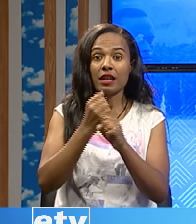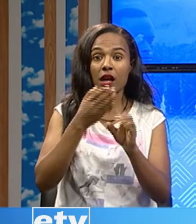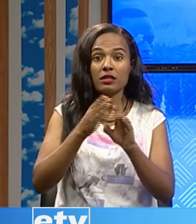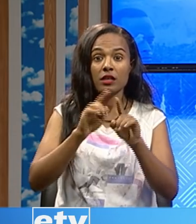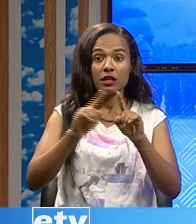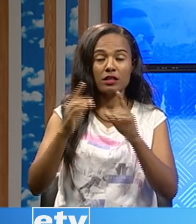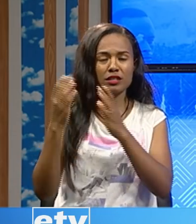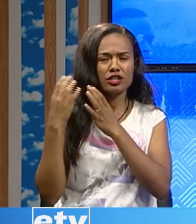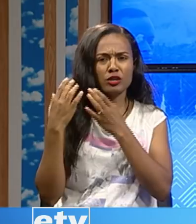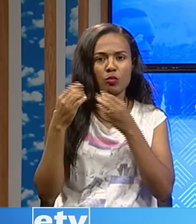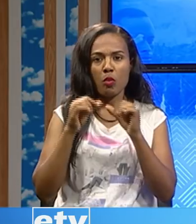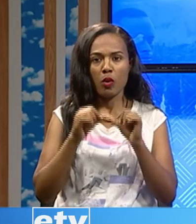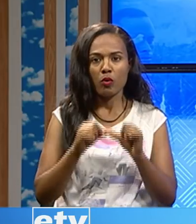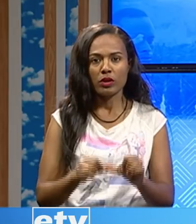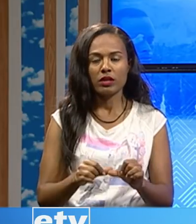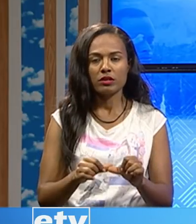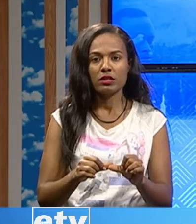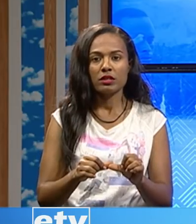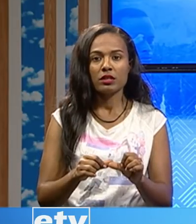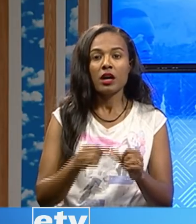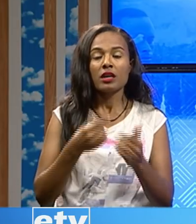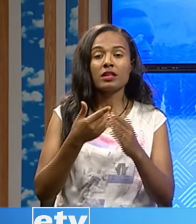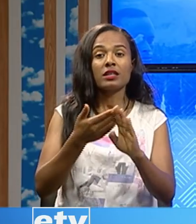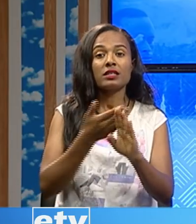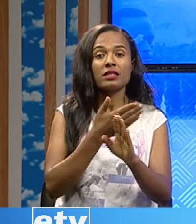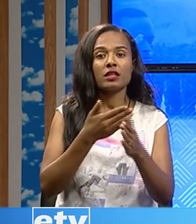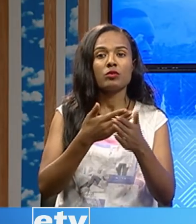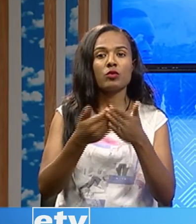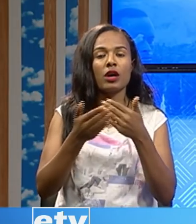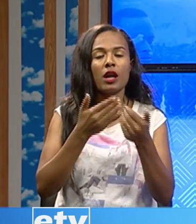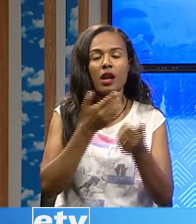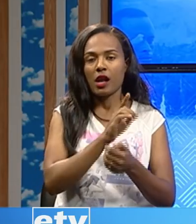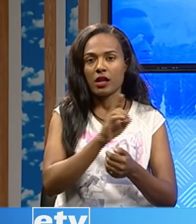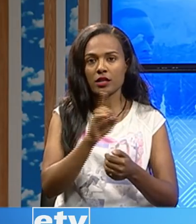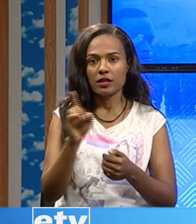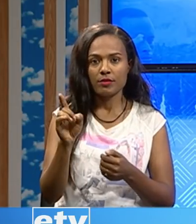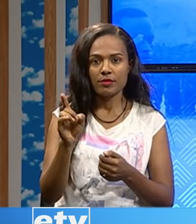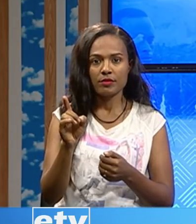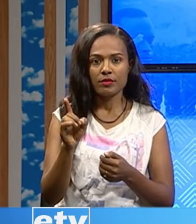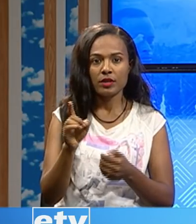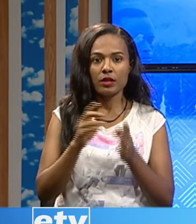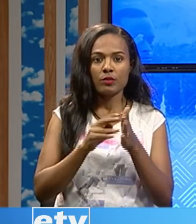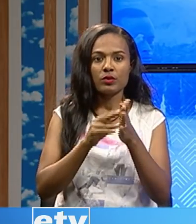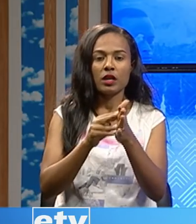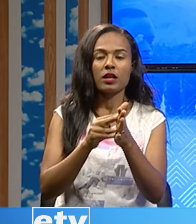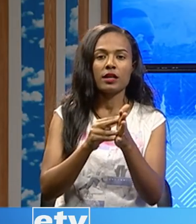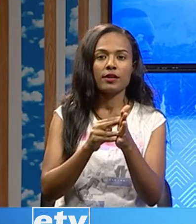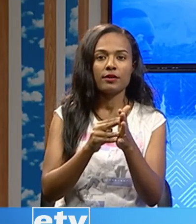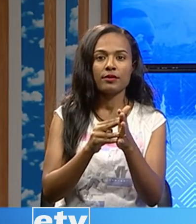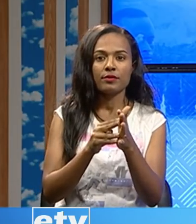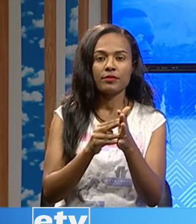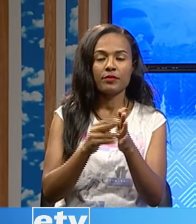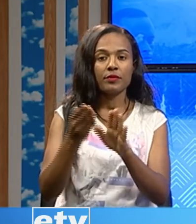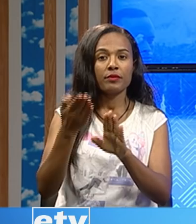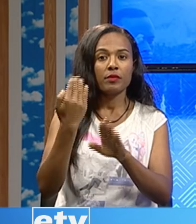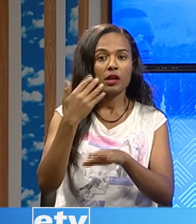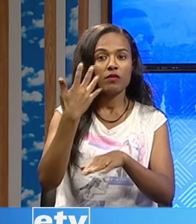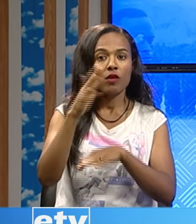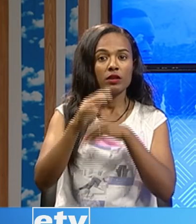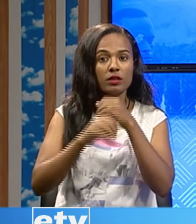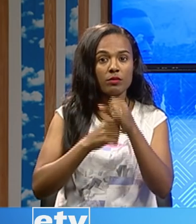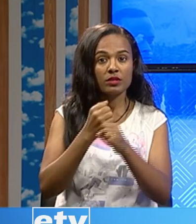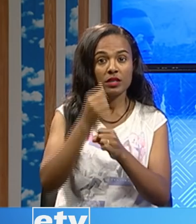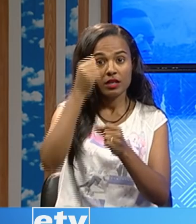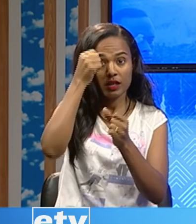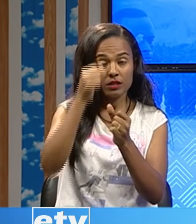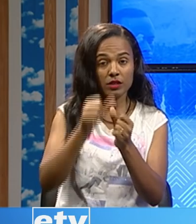ተሸክሞ ማቆየት እንደከዚህ ቀደሙ ቀላል አይደለም ለነሱ በብዙ መንገድ። ለምሳሌ ባለፈው 15 ቀን